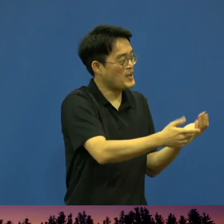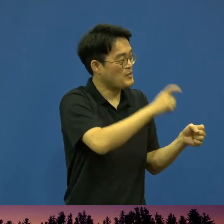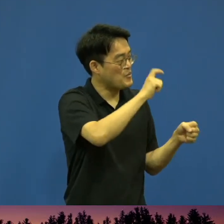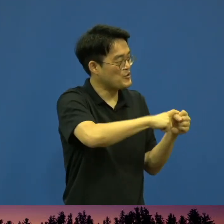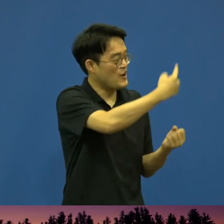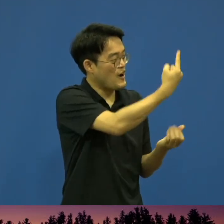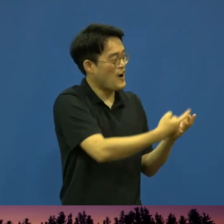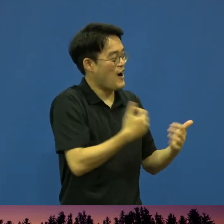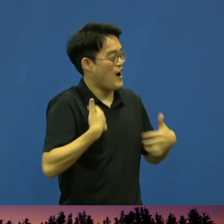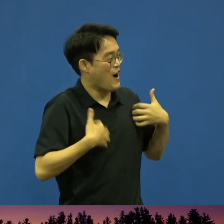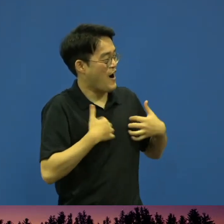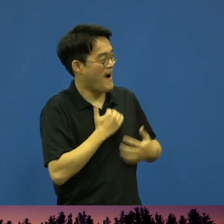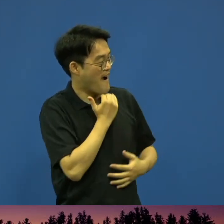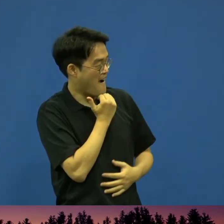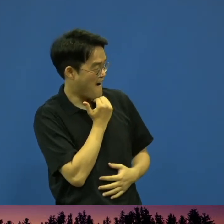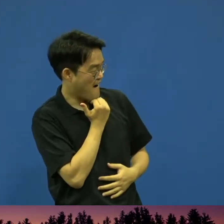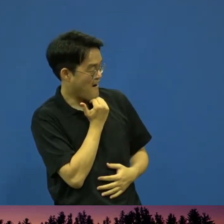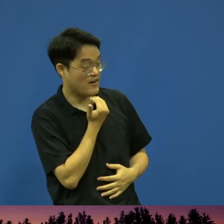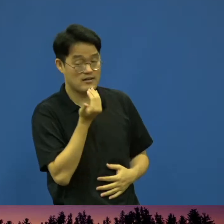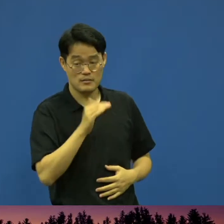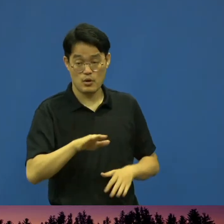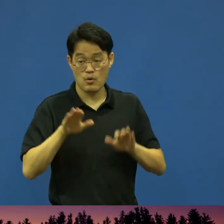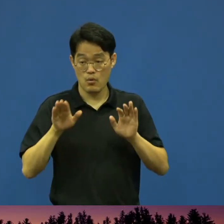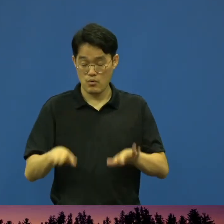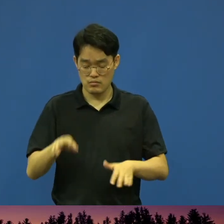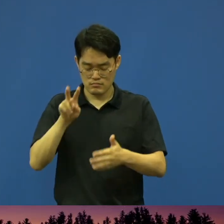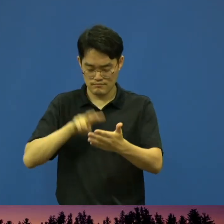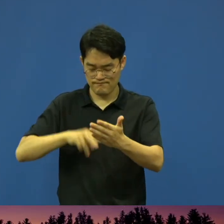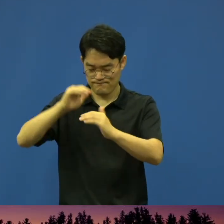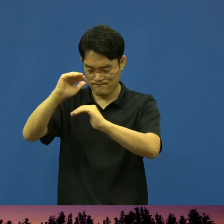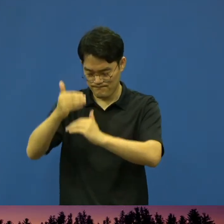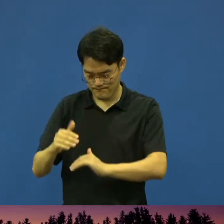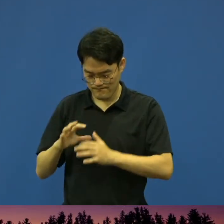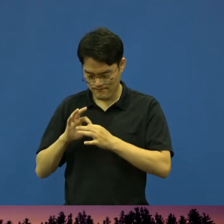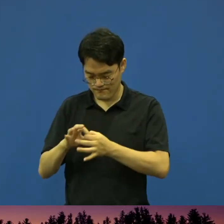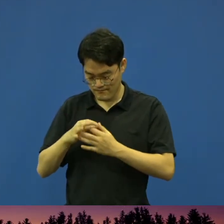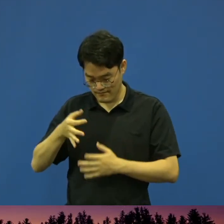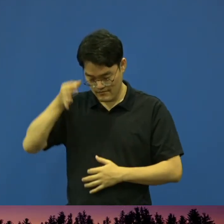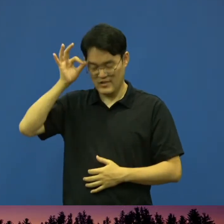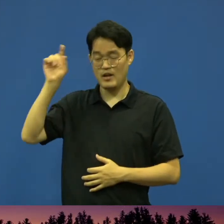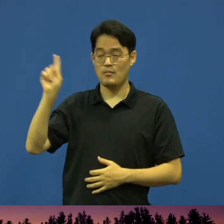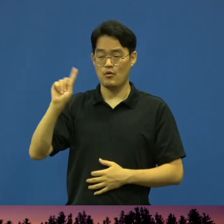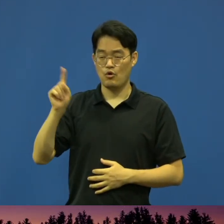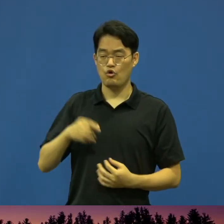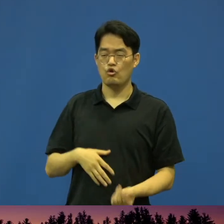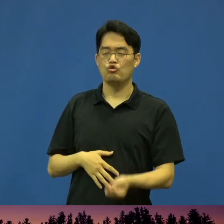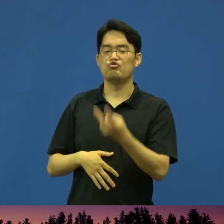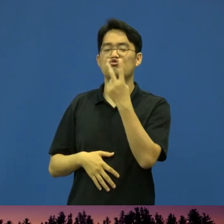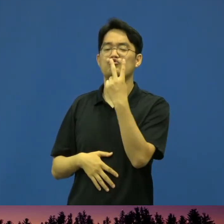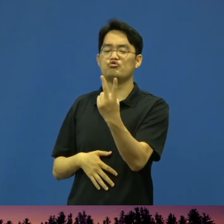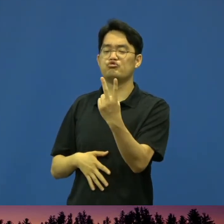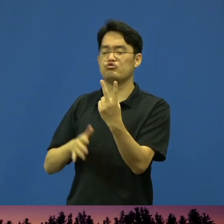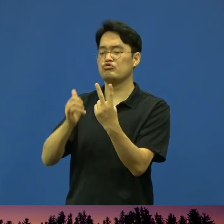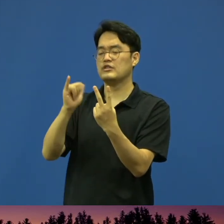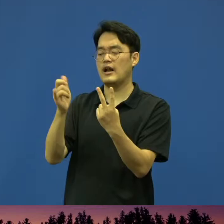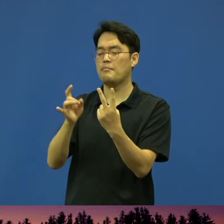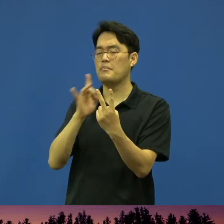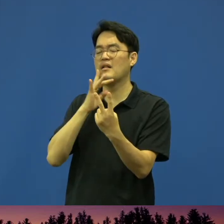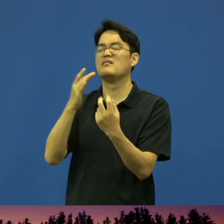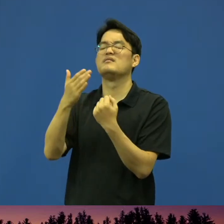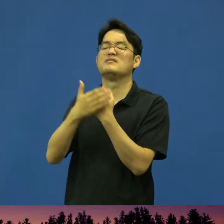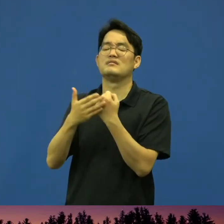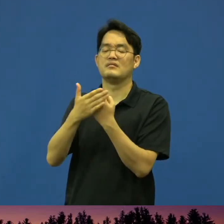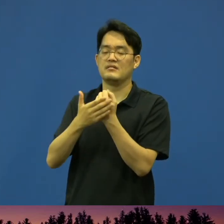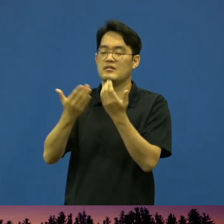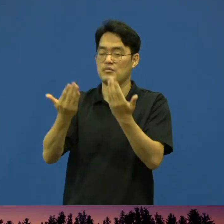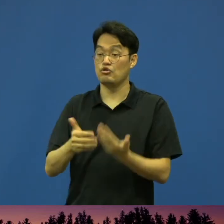환영하고 기다렸지만 오늘 본문을 통해서 우리가 알 수 있는 것은 두 사람만 하나님의 은혜를 입었다는 것입니다.